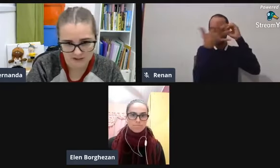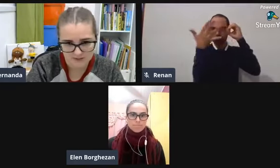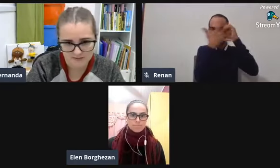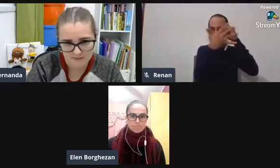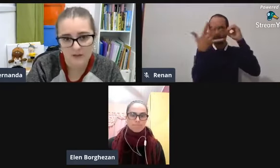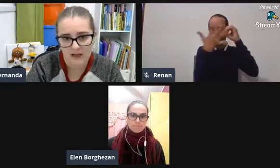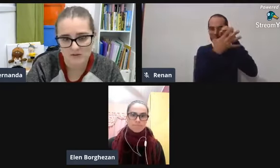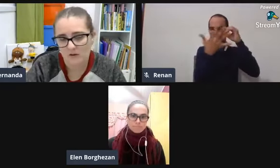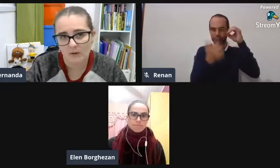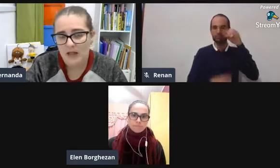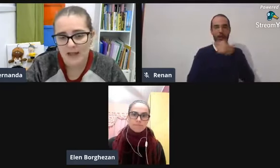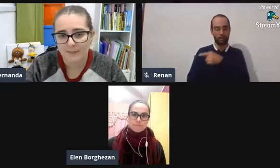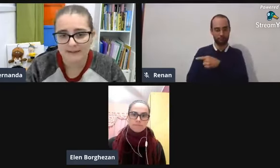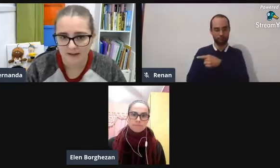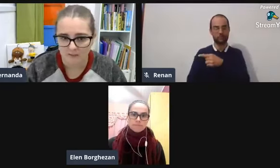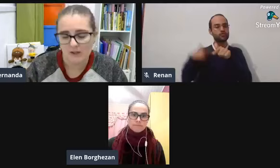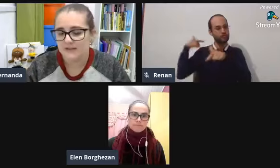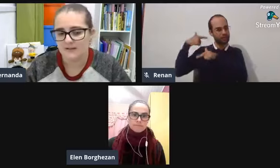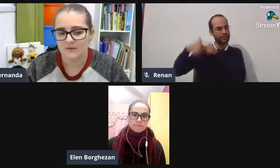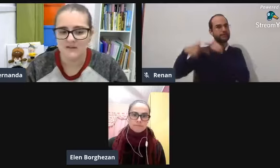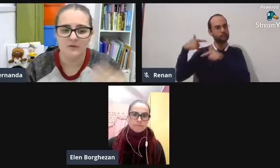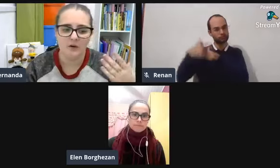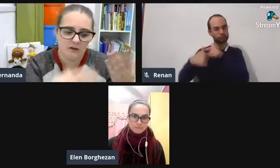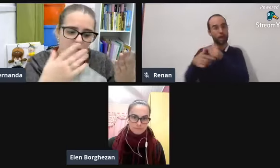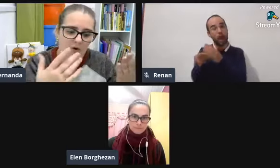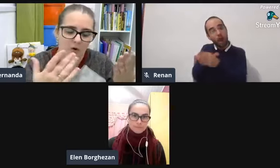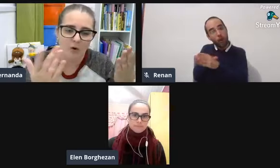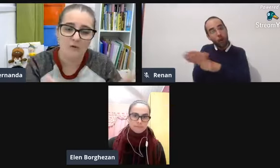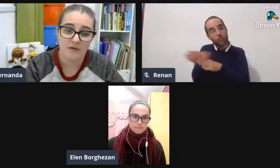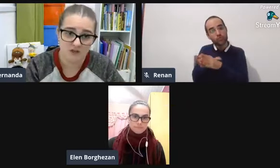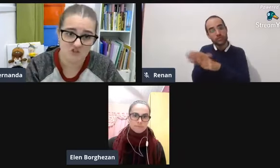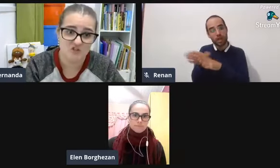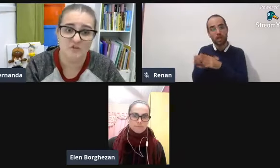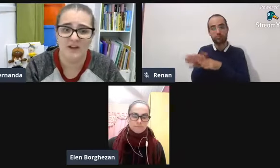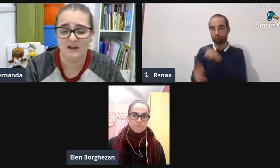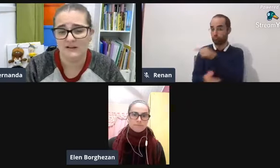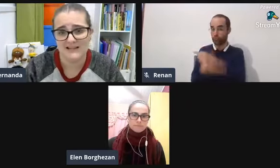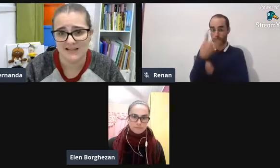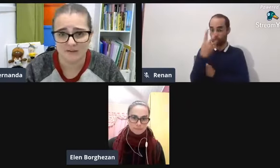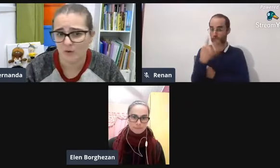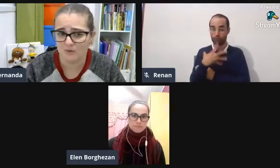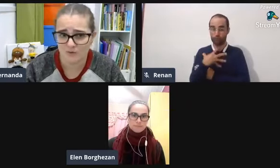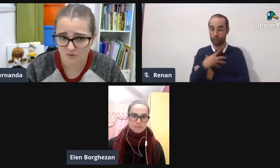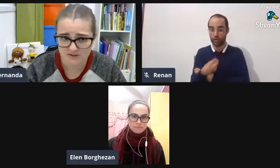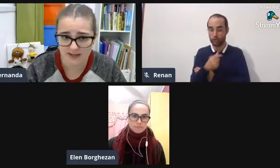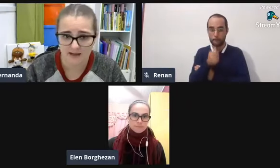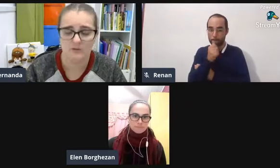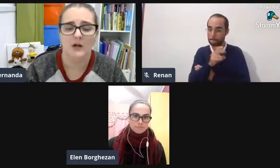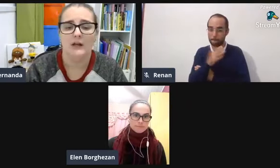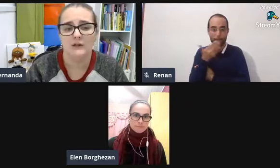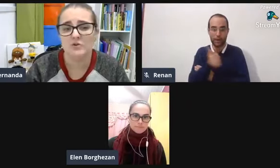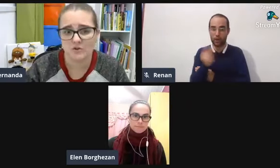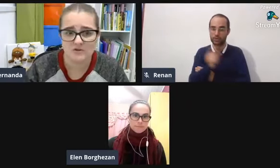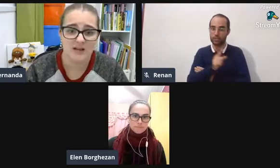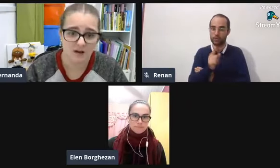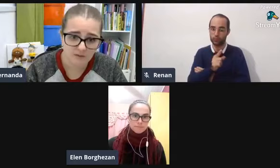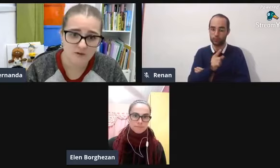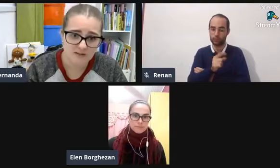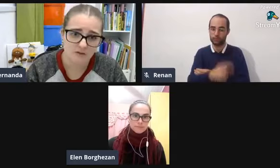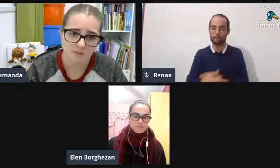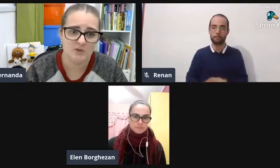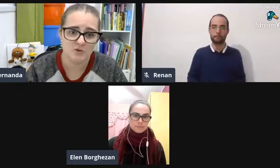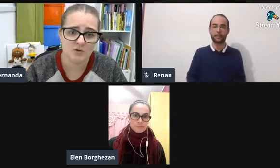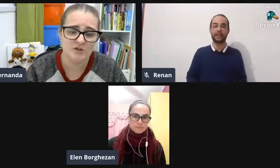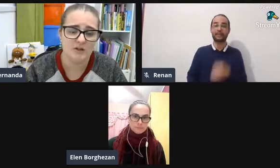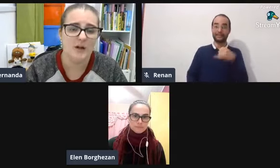tenha filhos, né? Isso é padrão. Se você for ouvinte, tiver casado com um surdo-cego, e o surdo-cego